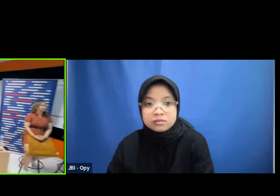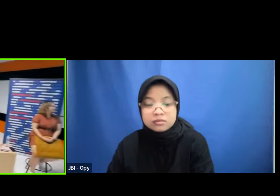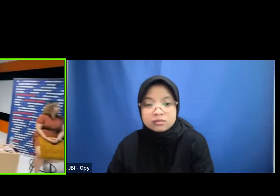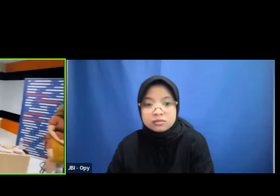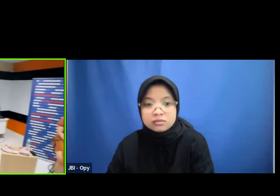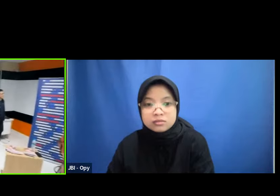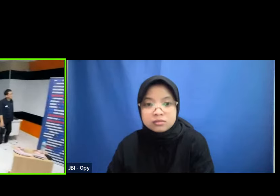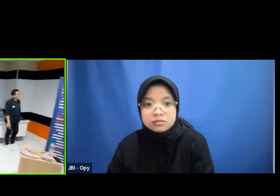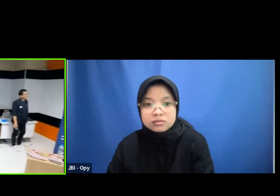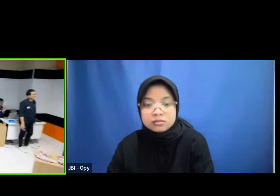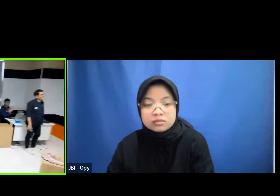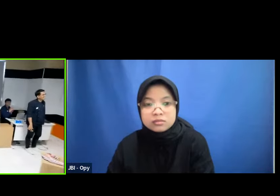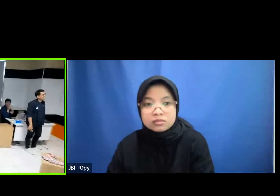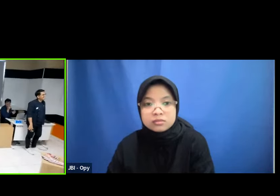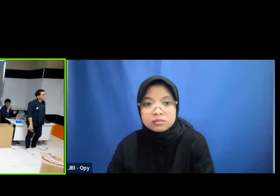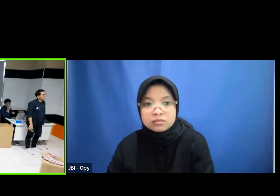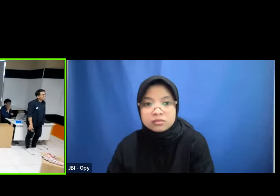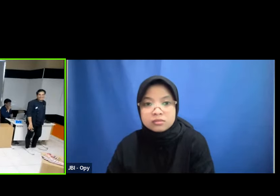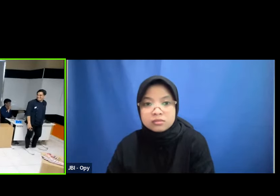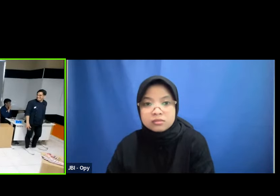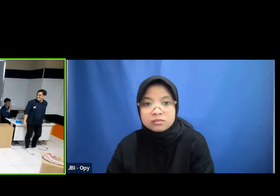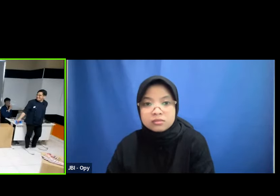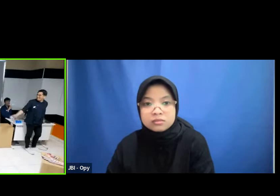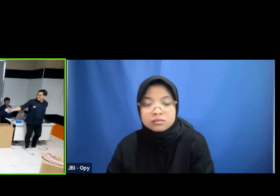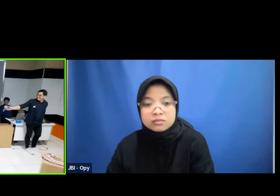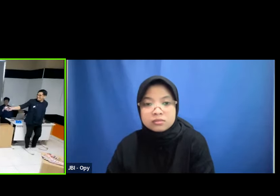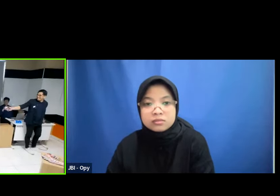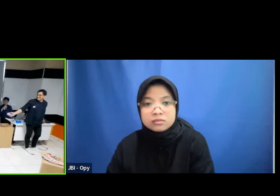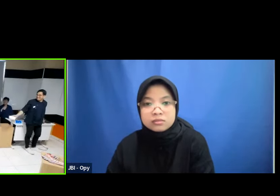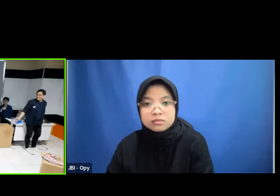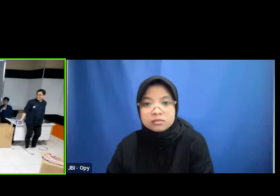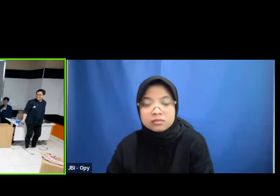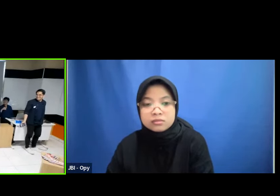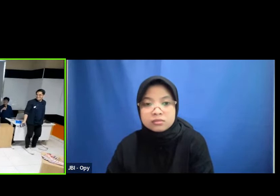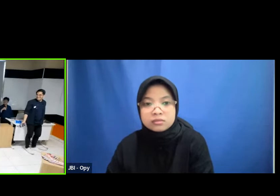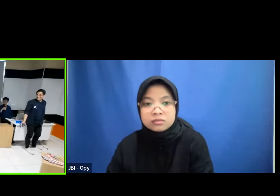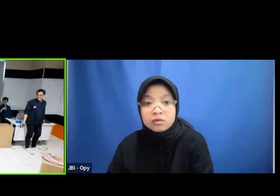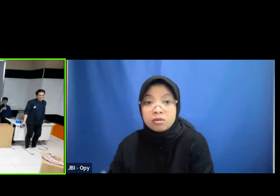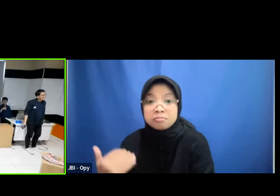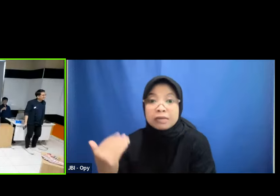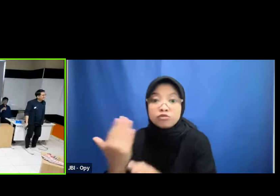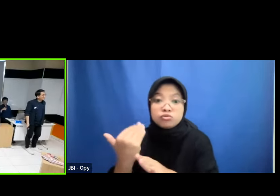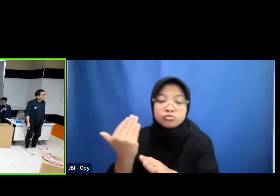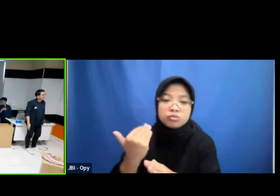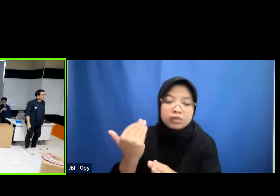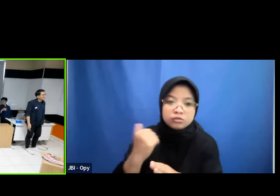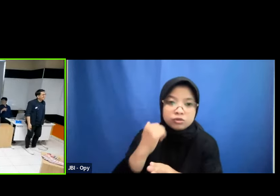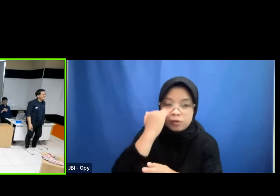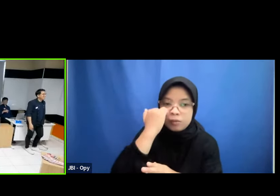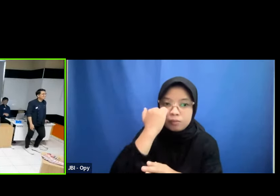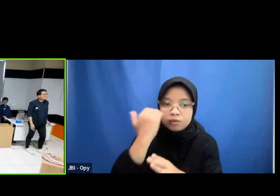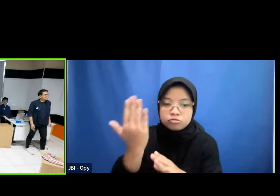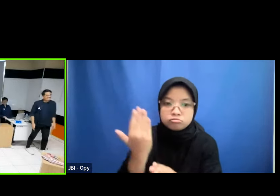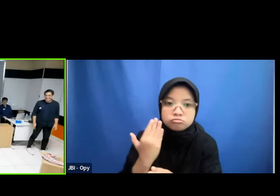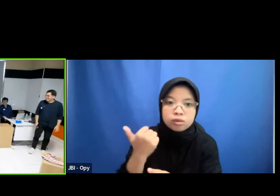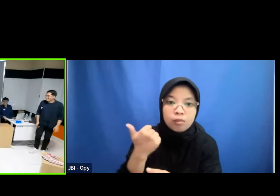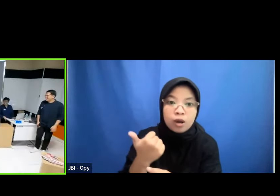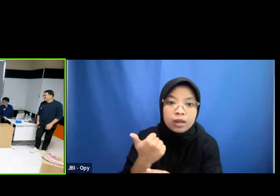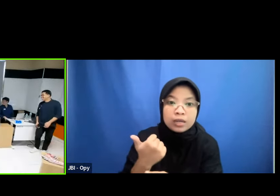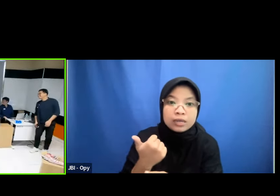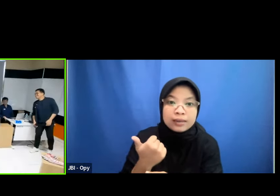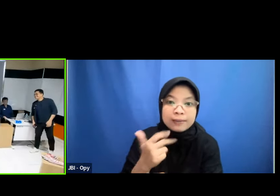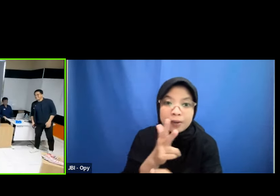nih enggak ketangkap kamera Oh mungkin Kakak boleh agak majuan dikit ke sini biar ketangkap